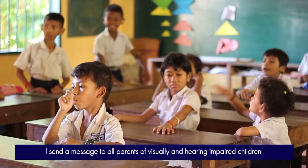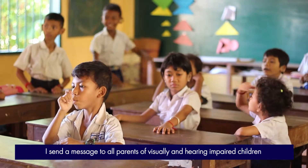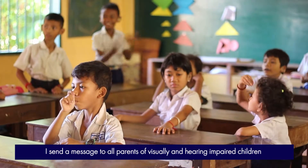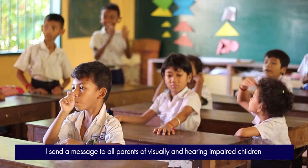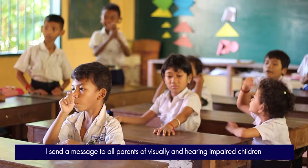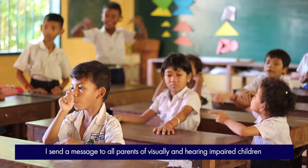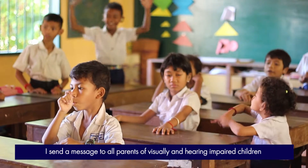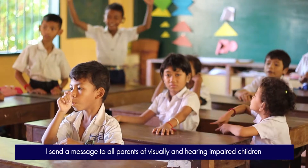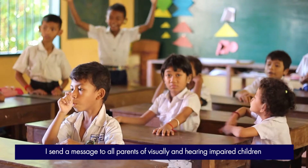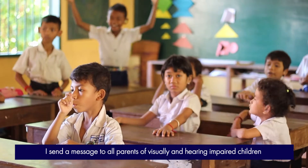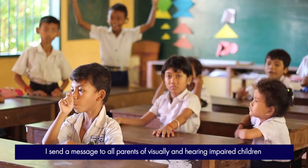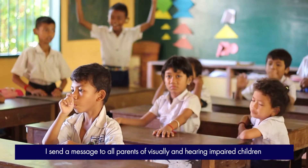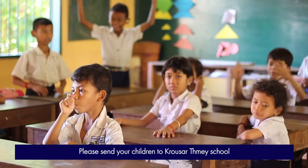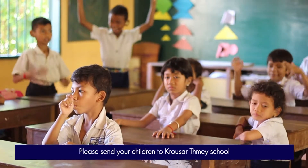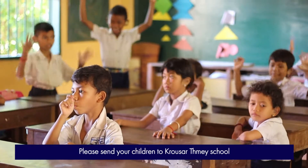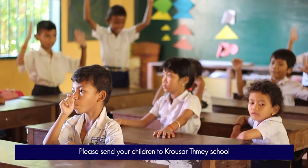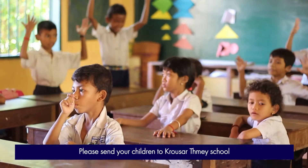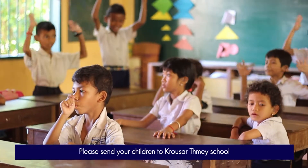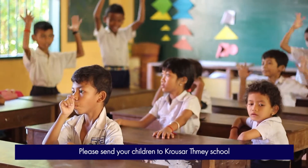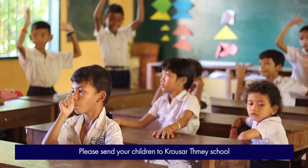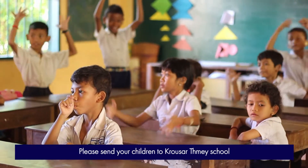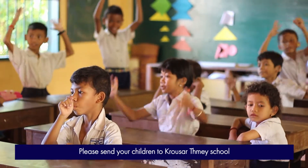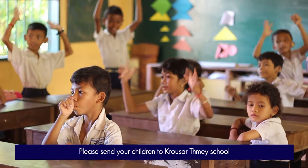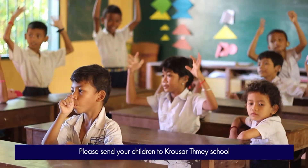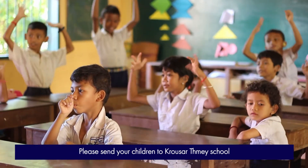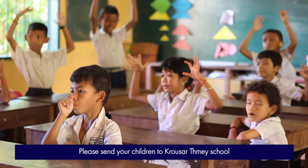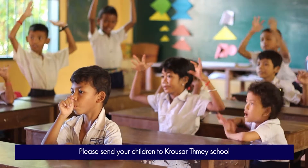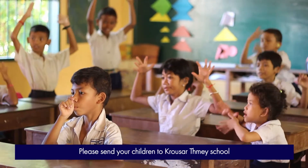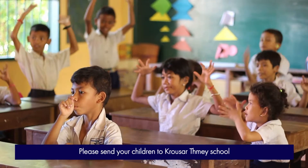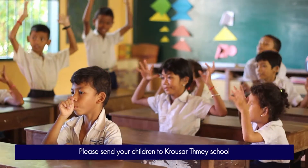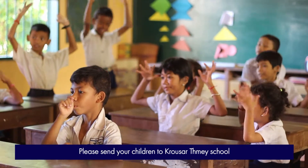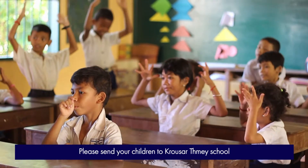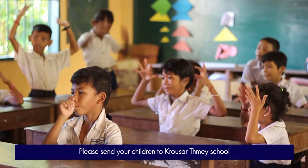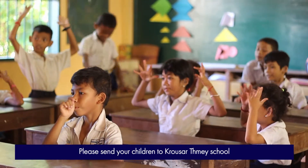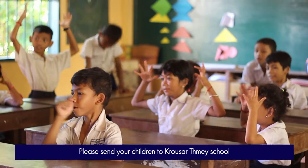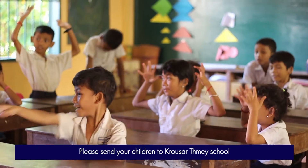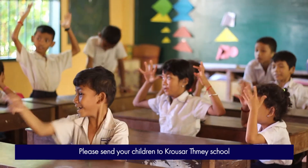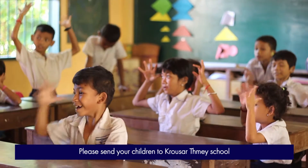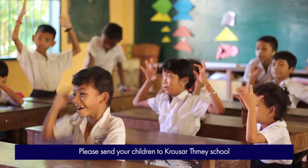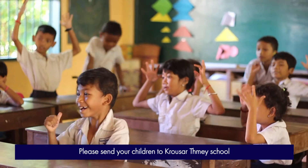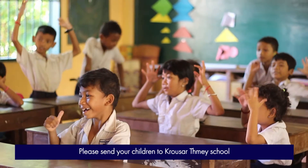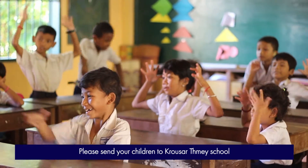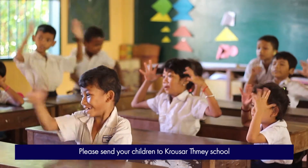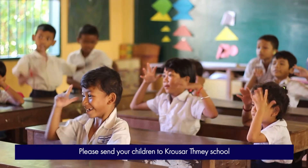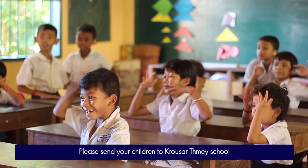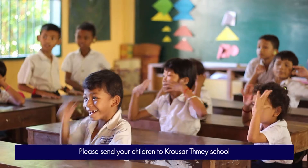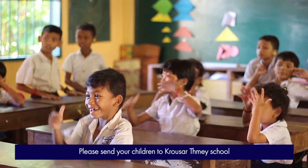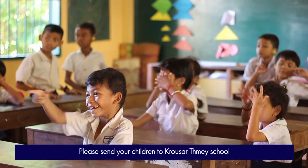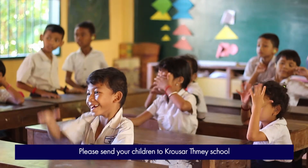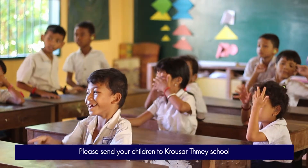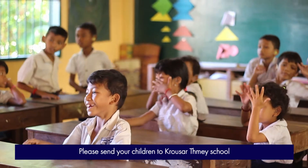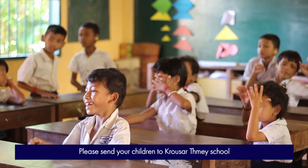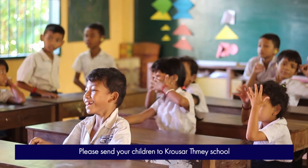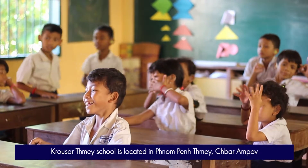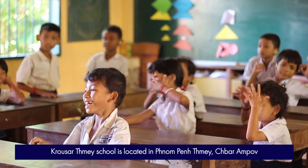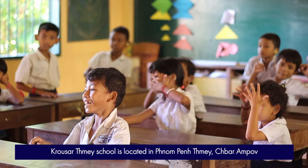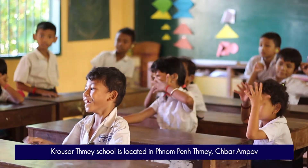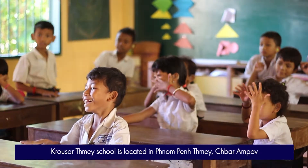ង់ឬខ្សោយកំហើញសូមអញ្ជើញបញ្ជូនកូនមករៀននៅសាលាគ្រូសាស្ត្រថ្មីមានភ្នំពេញ